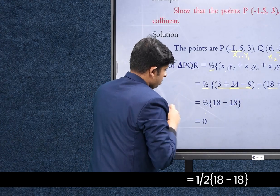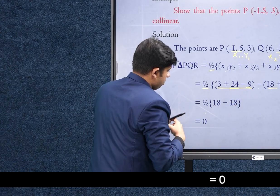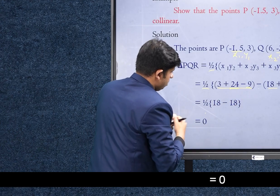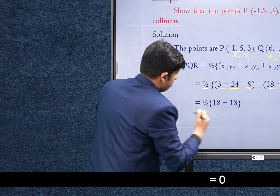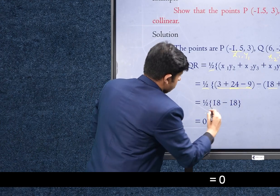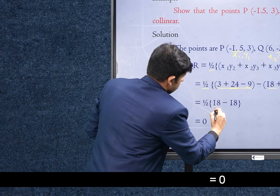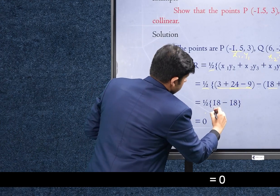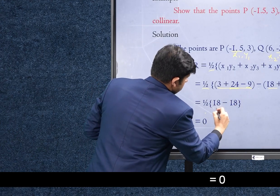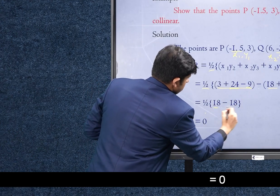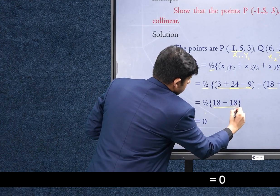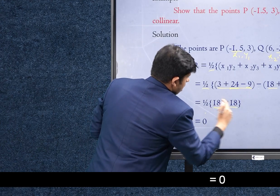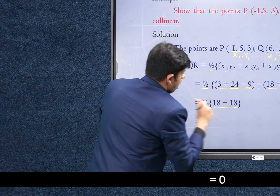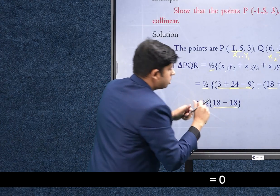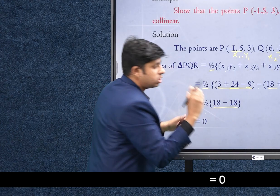is equal 0।